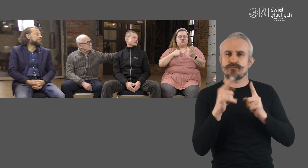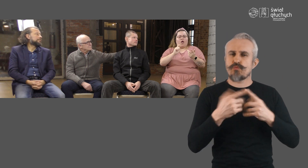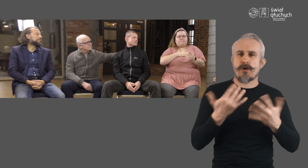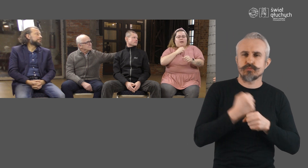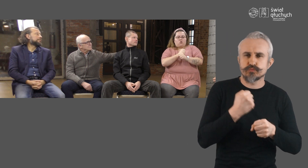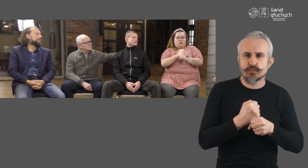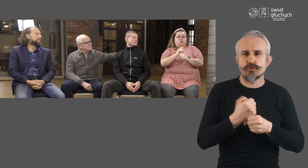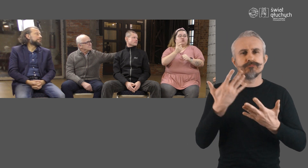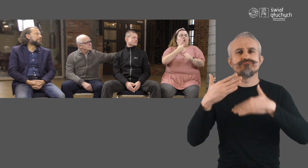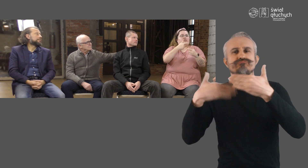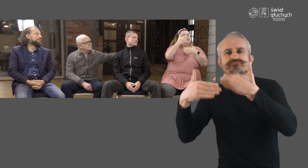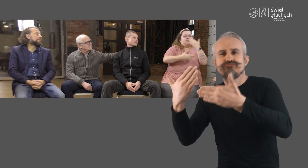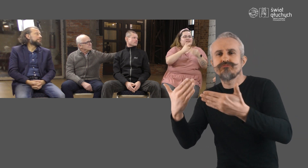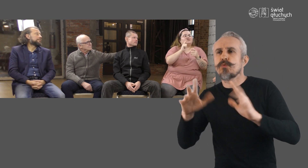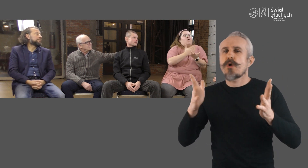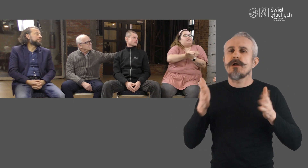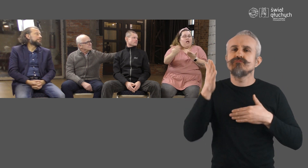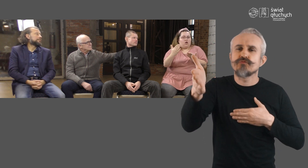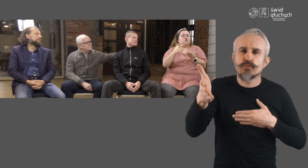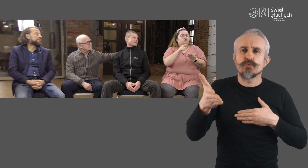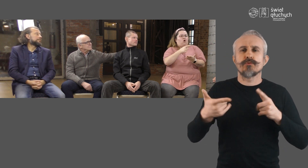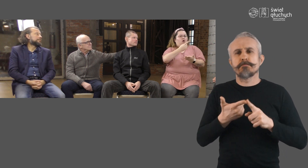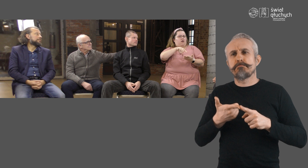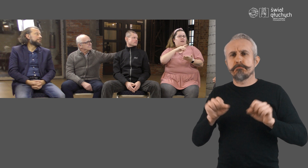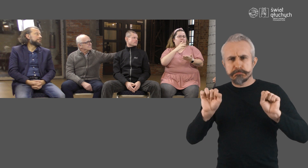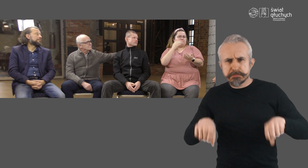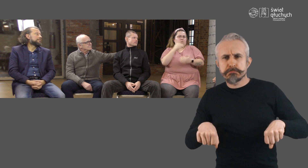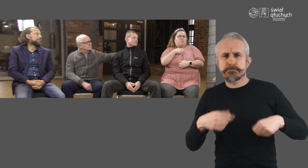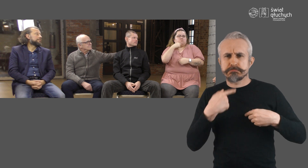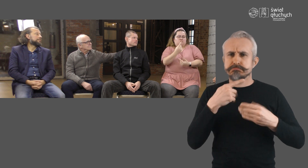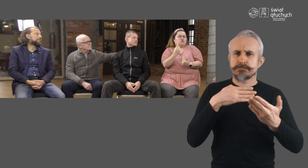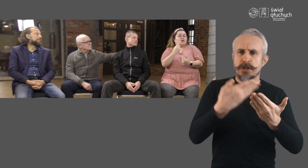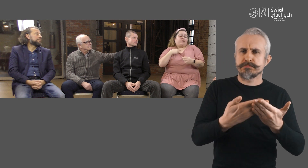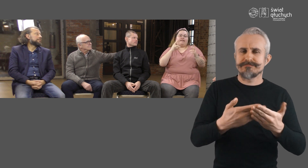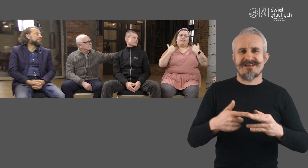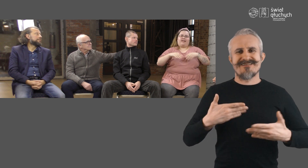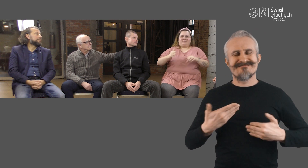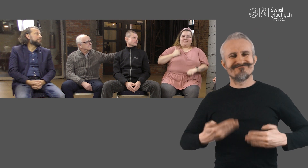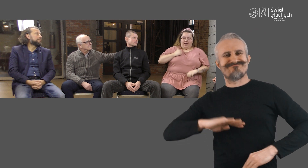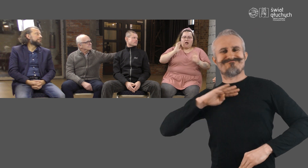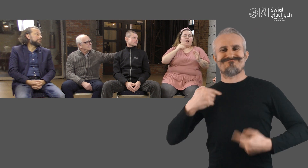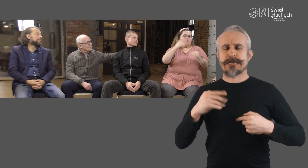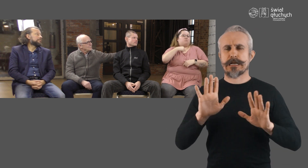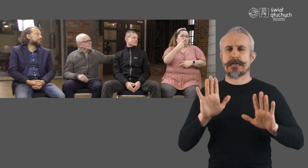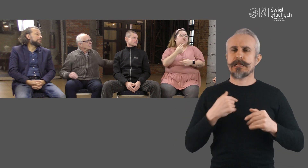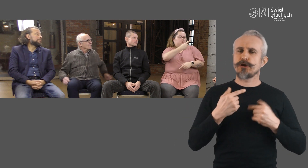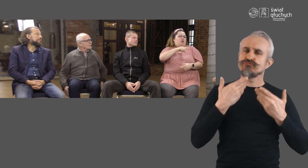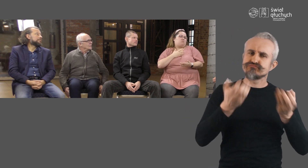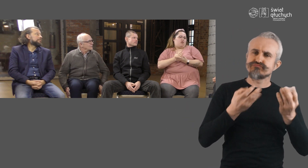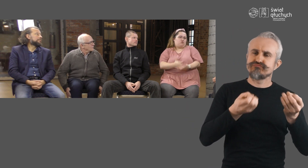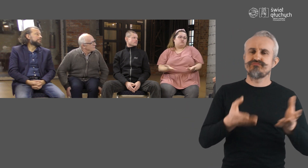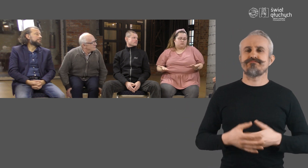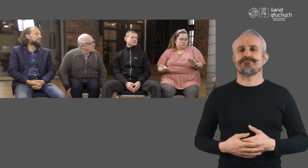życia moich, no na przykład praca, co dalej robić, to my możemy powiedzieć, że nie chcę